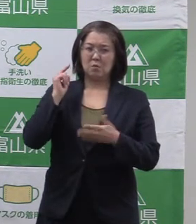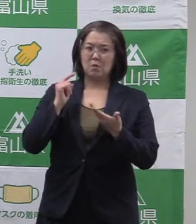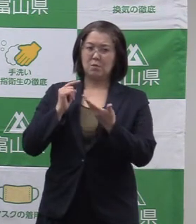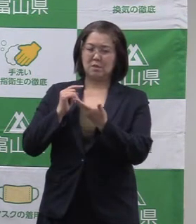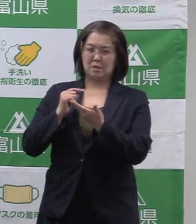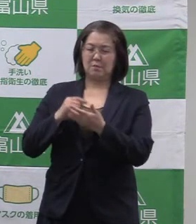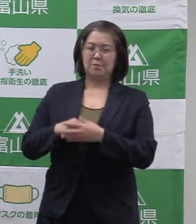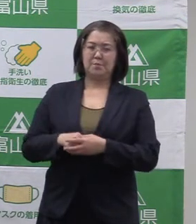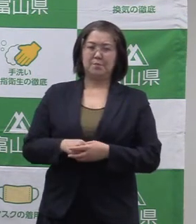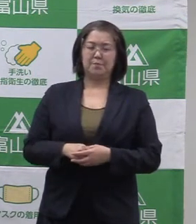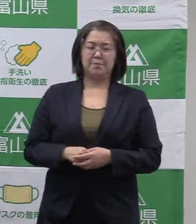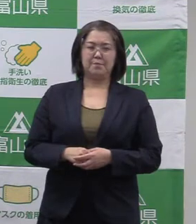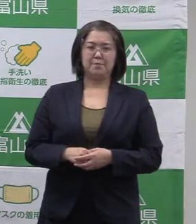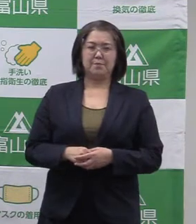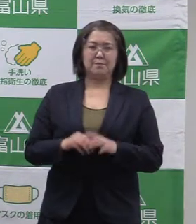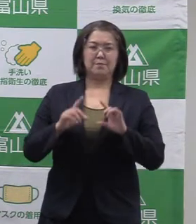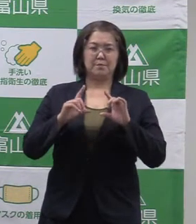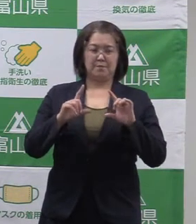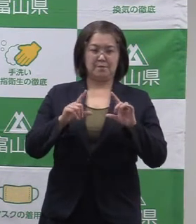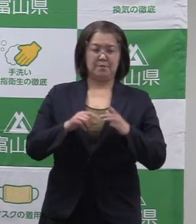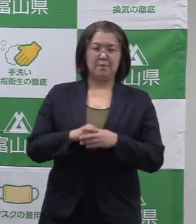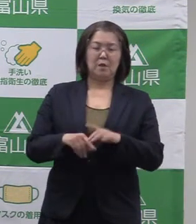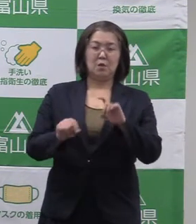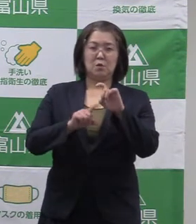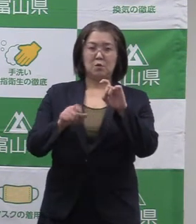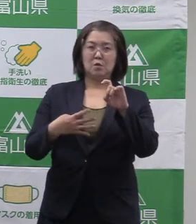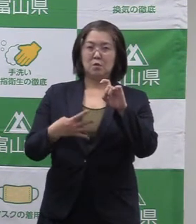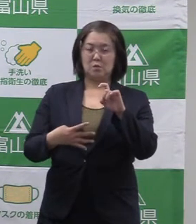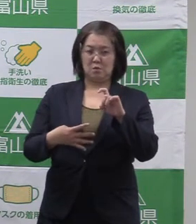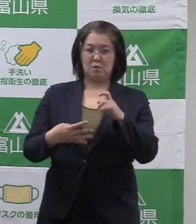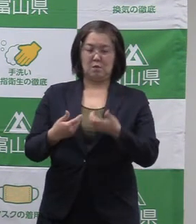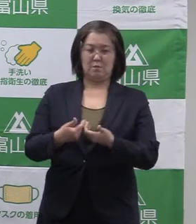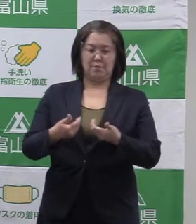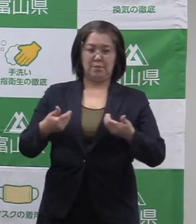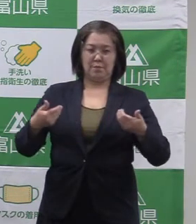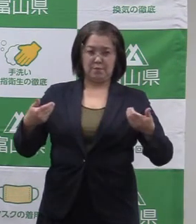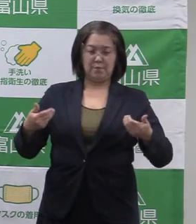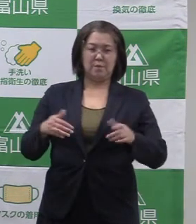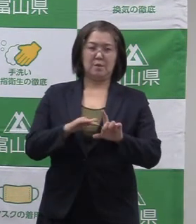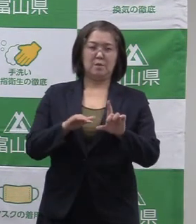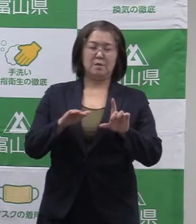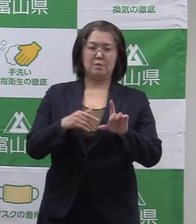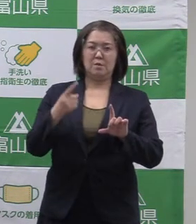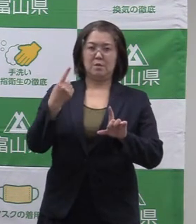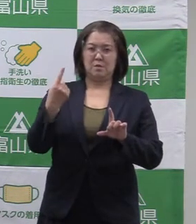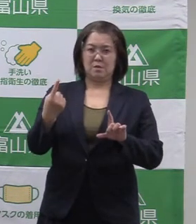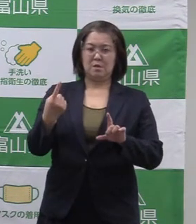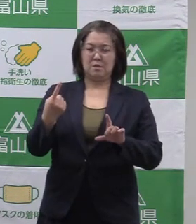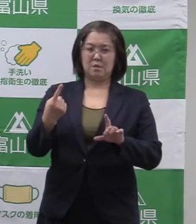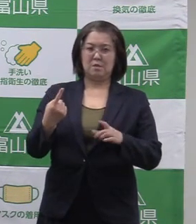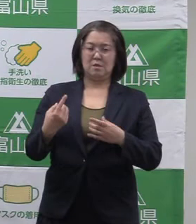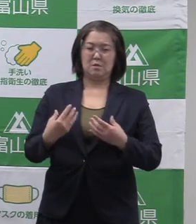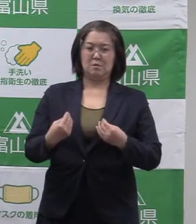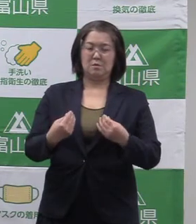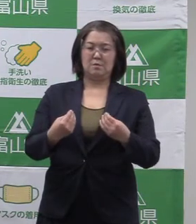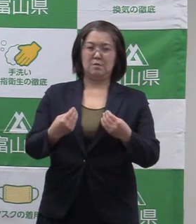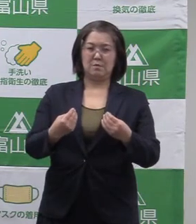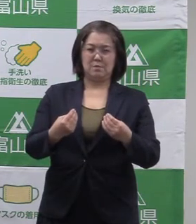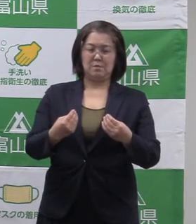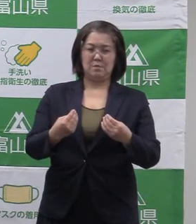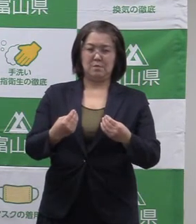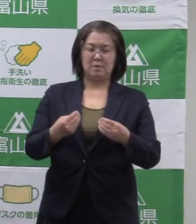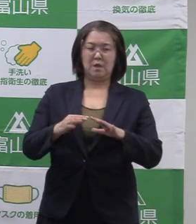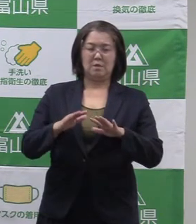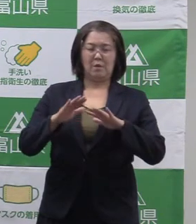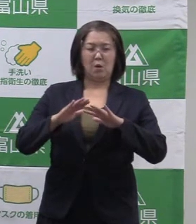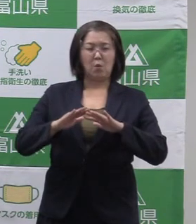お聞きください。 はい、幸い10月4日からこの、ステージ1という、仕事では落ち着い